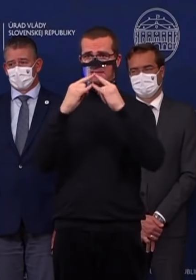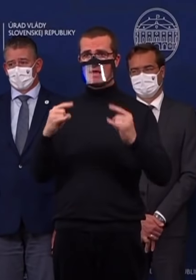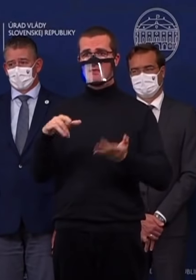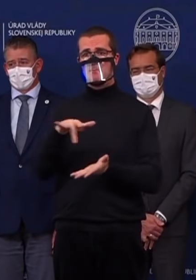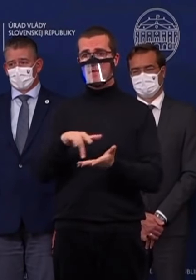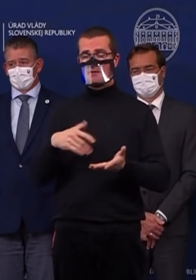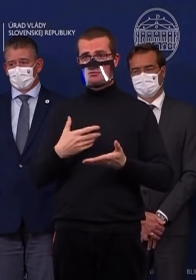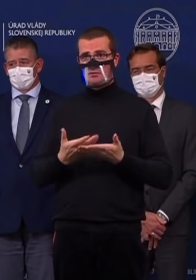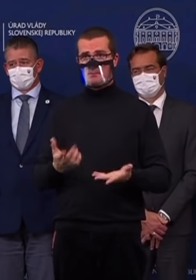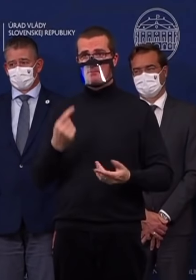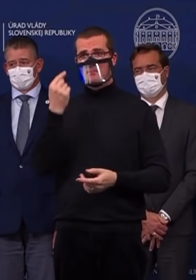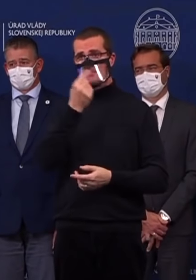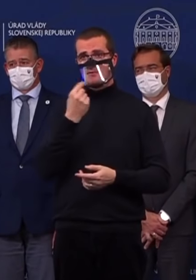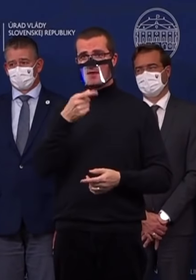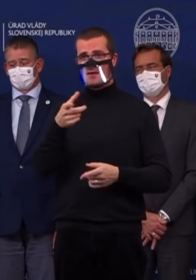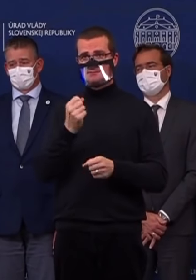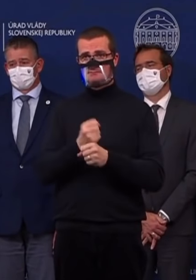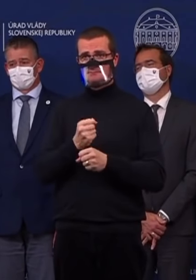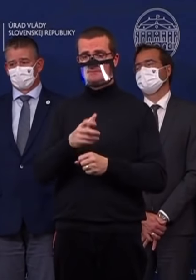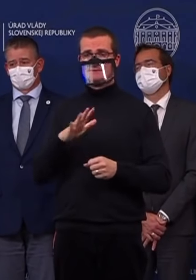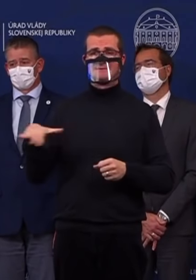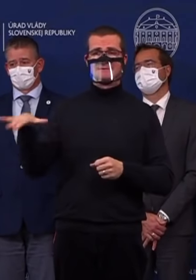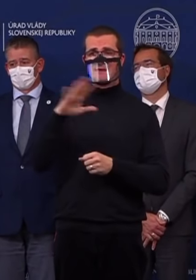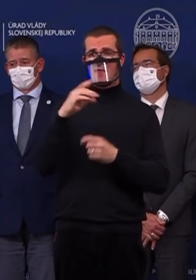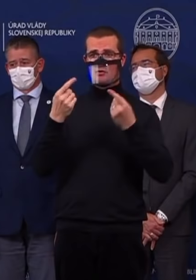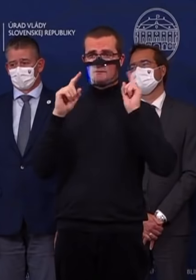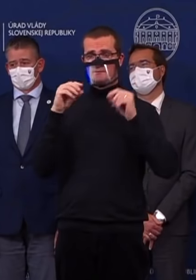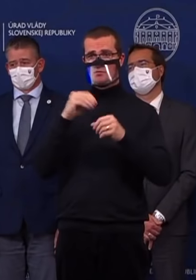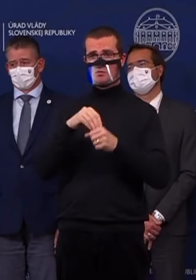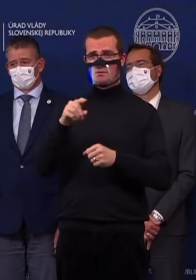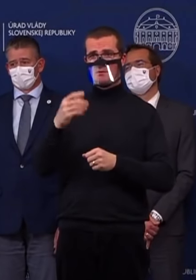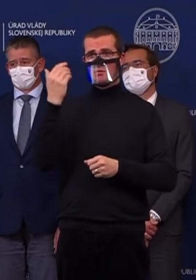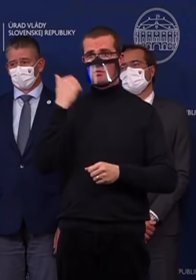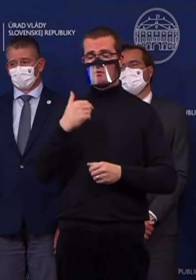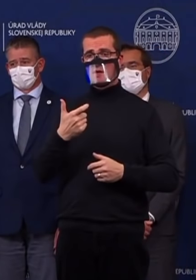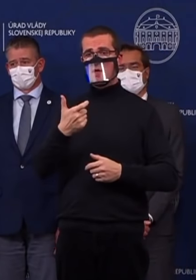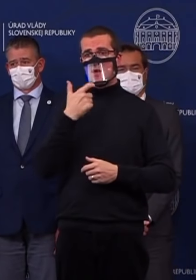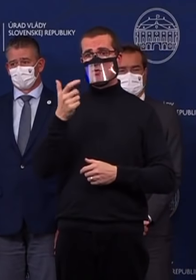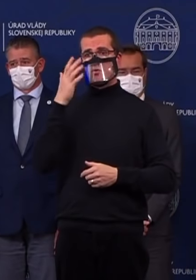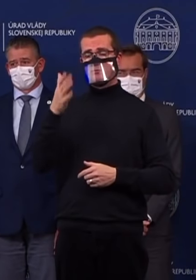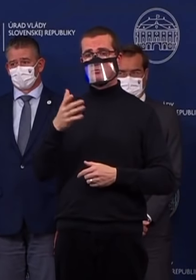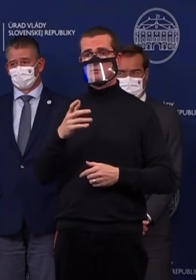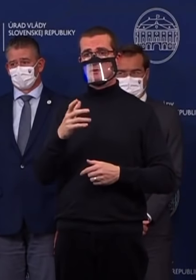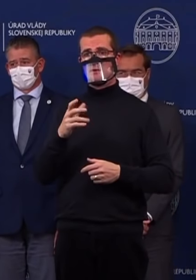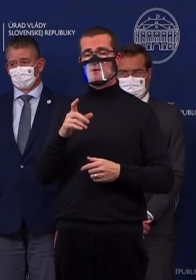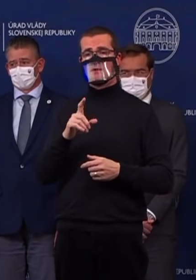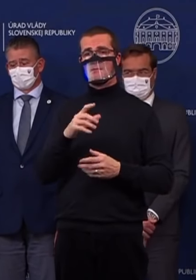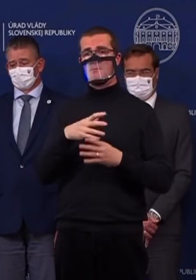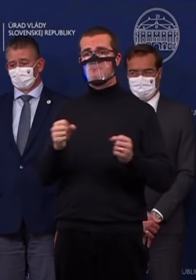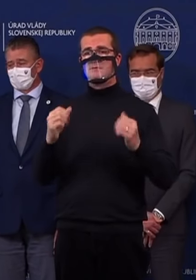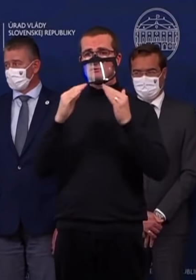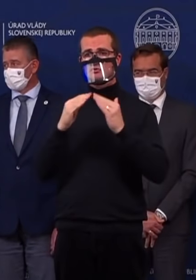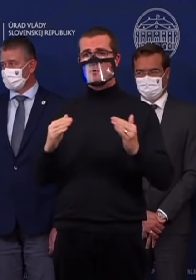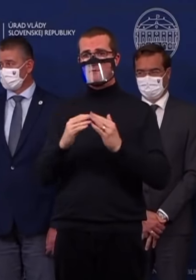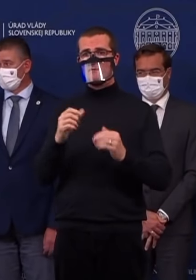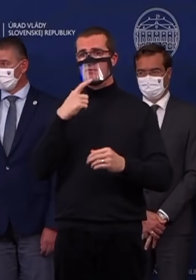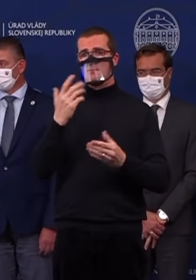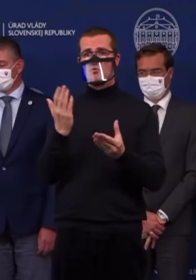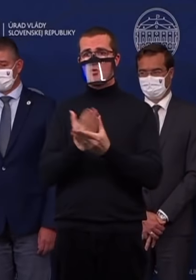na to, aby pretestovali na celom Slovensku týchto ľudí. A ako sa bude treba sprístupovať aj k ľuďom bez domova, ktorí nemajú